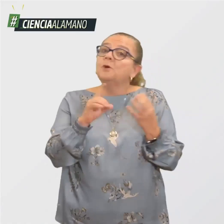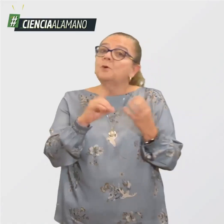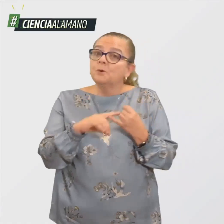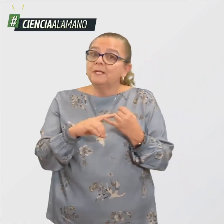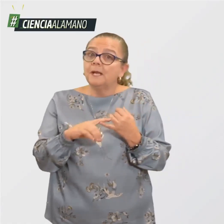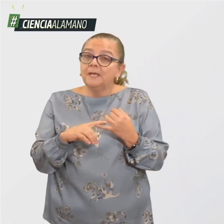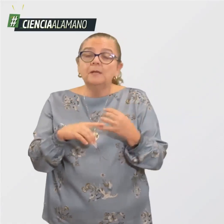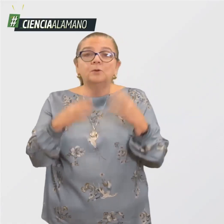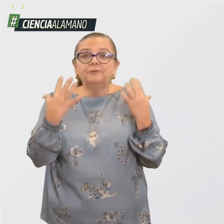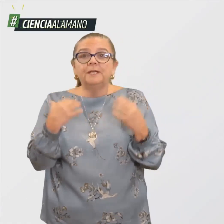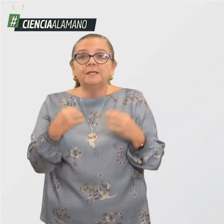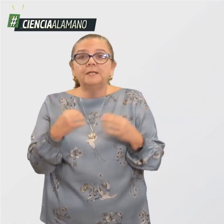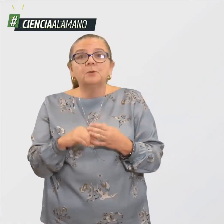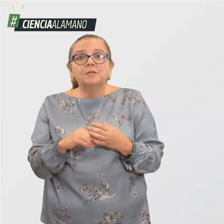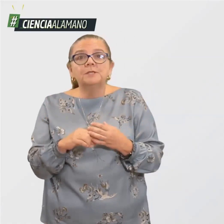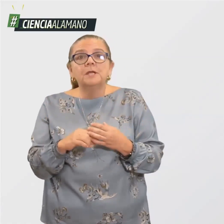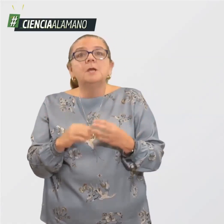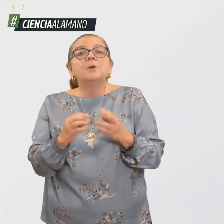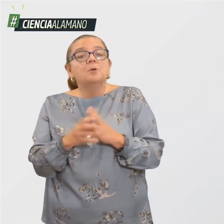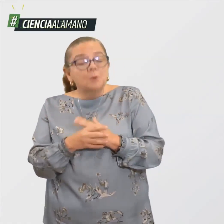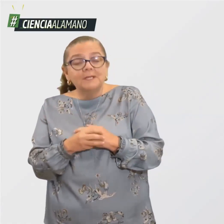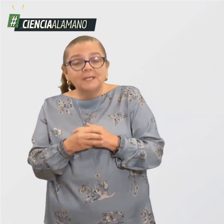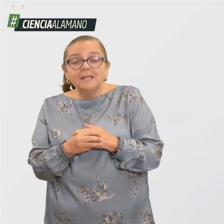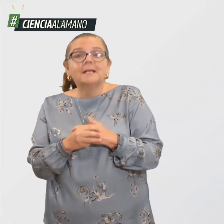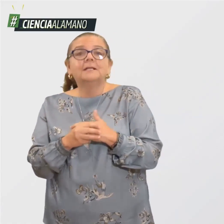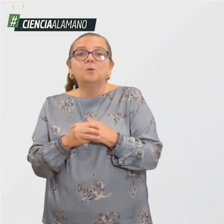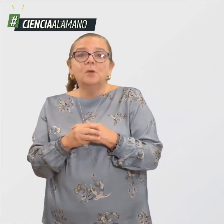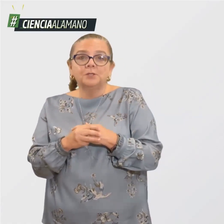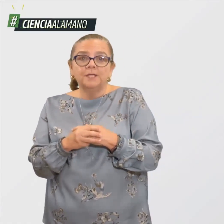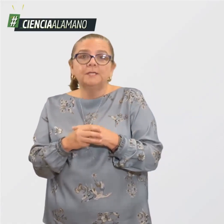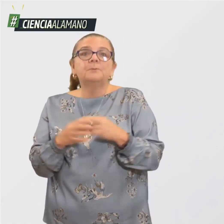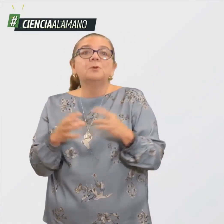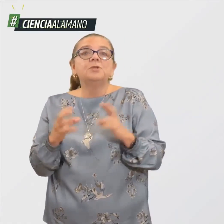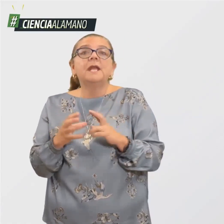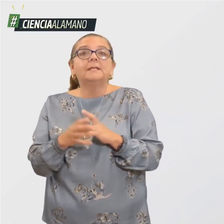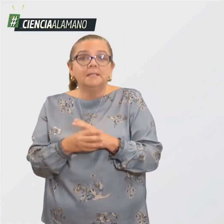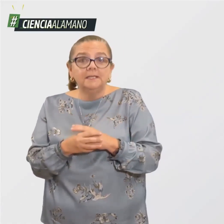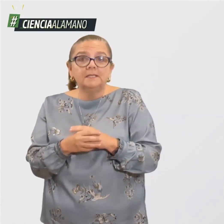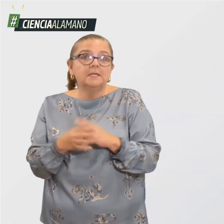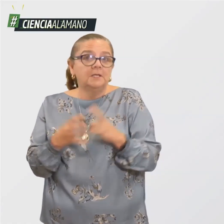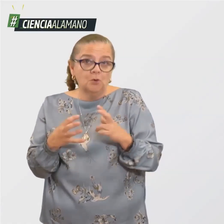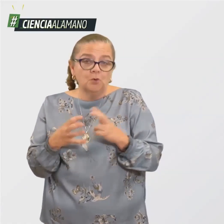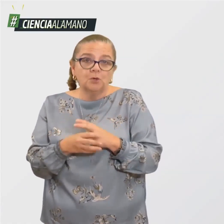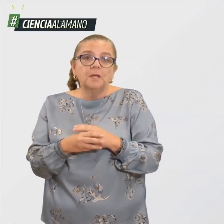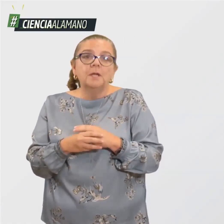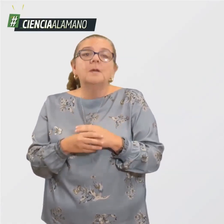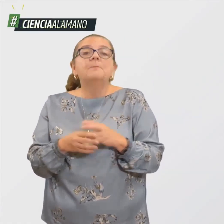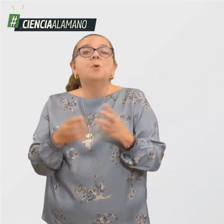comprometer la piel con diferentes productos. Puede comprometer las articulaciones y producir artritis y humor. Puede